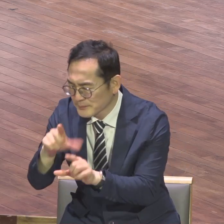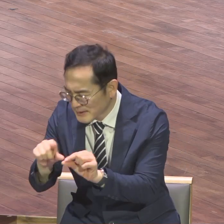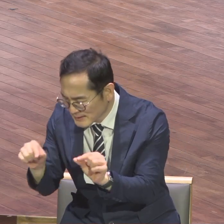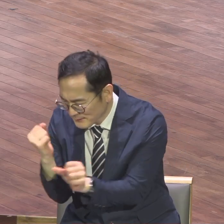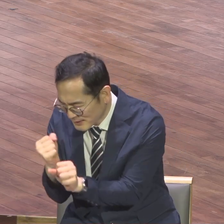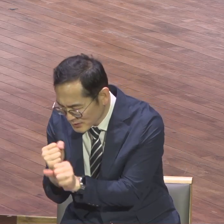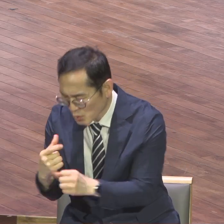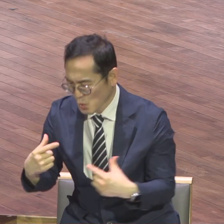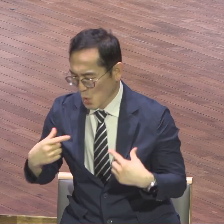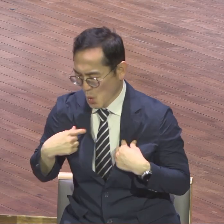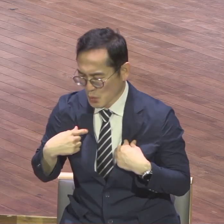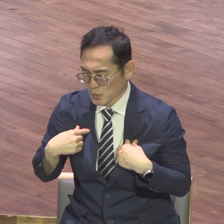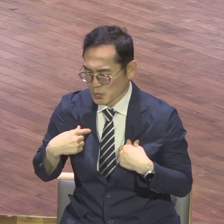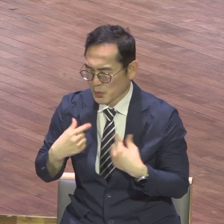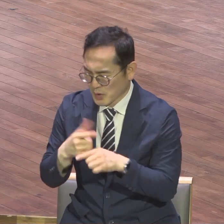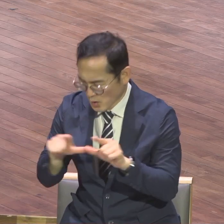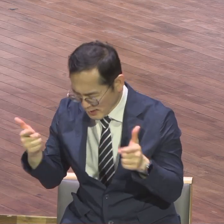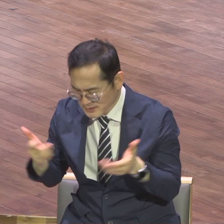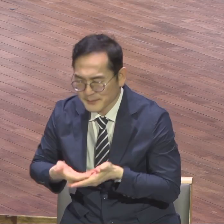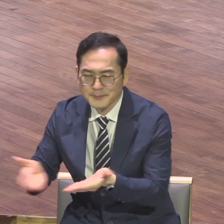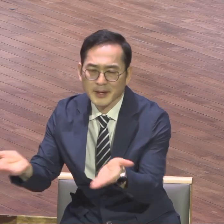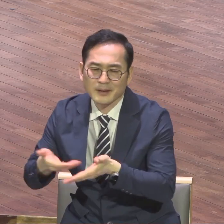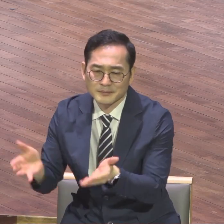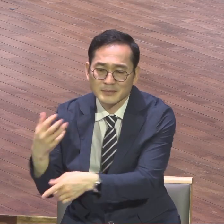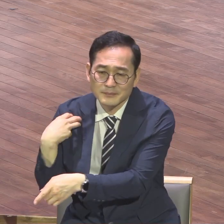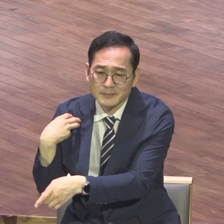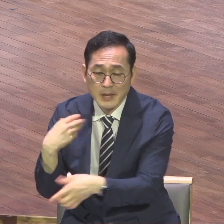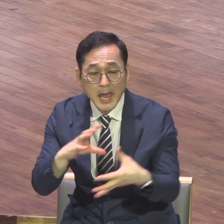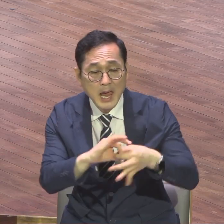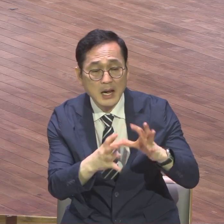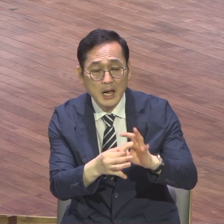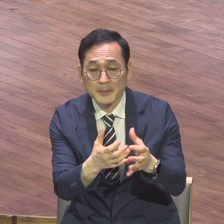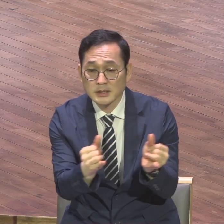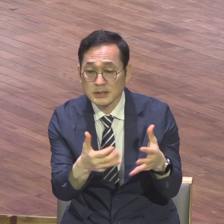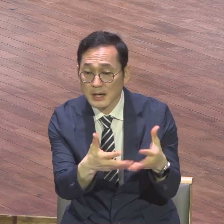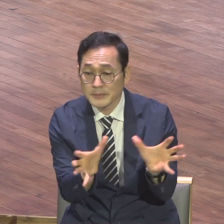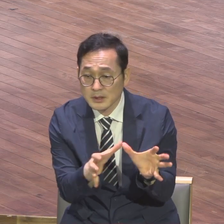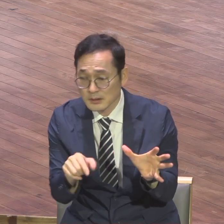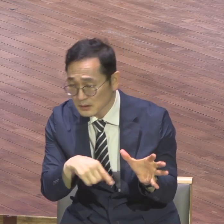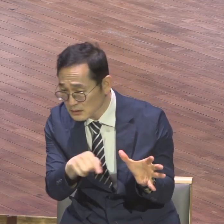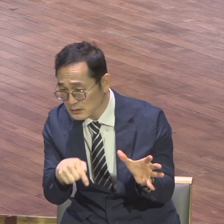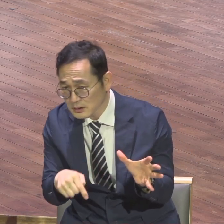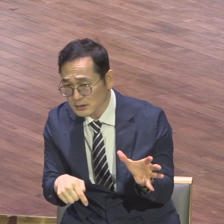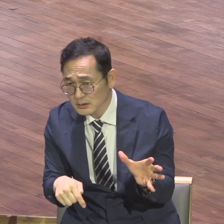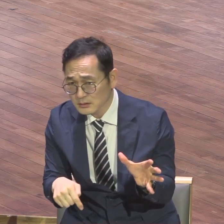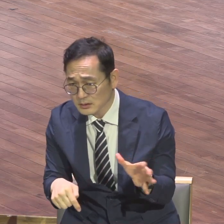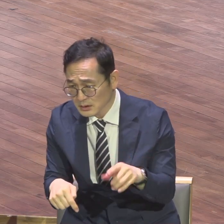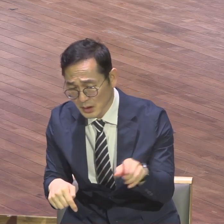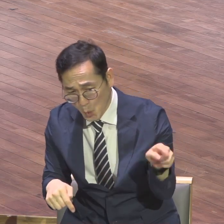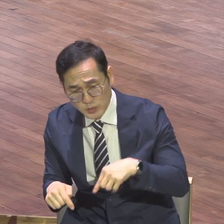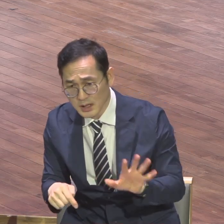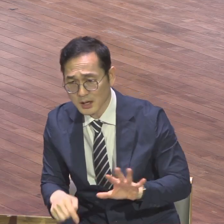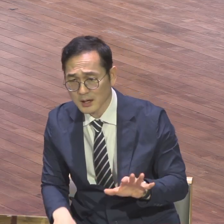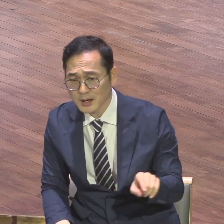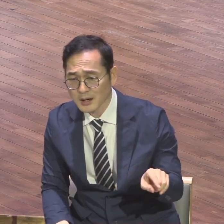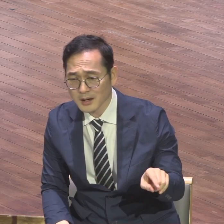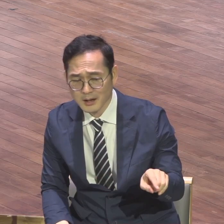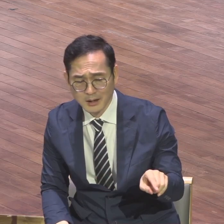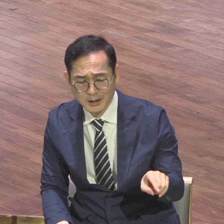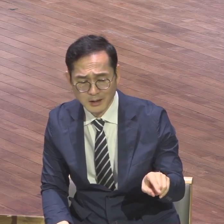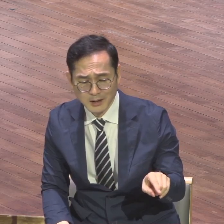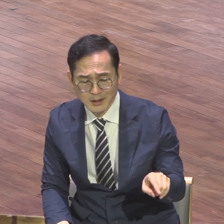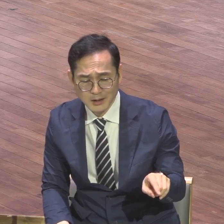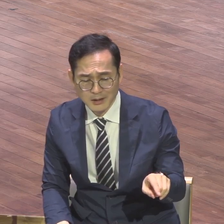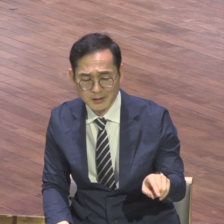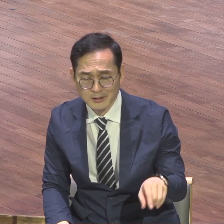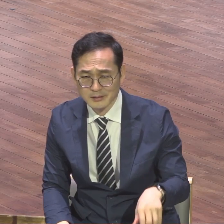또 의복 이런 배급을 해주는데 헬라파 사람들이 자꾸 누락이 되는 거예요. 헬라파 사람들이 외부에서